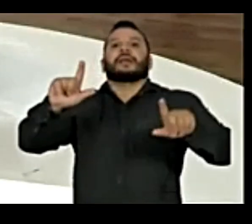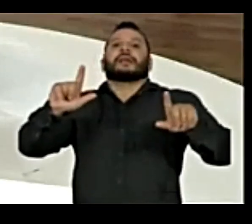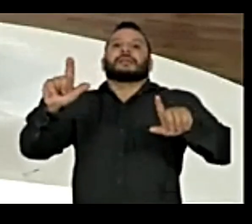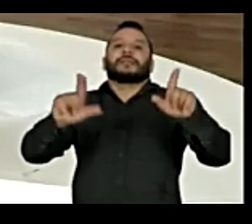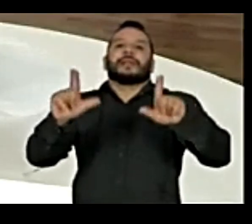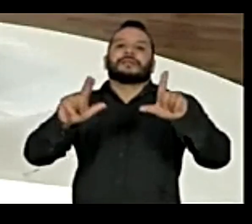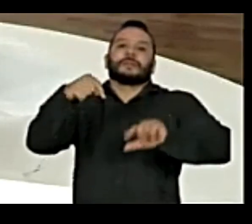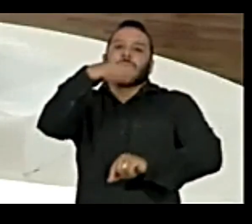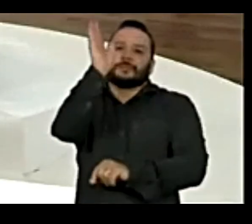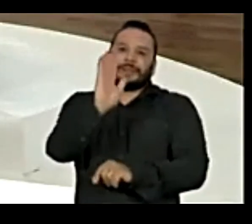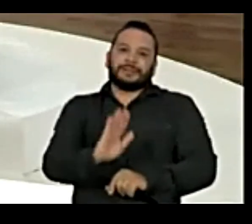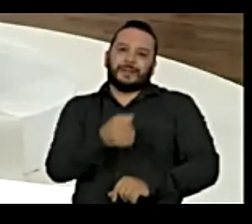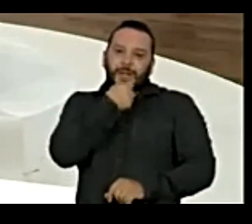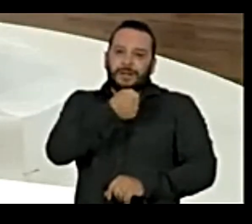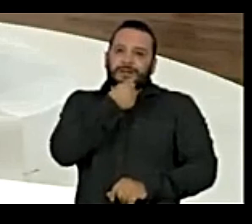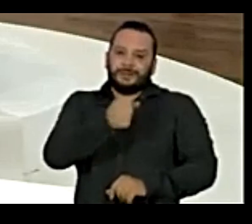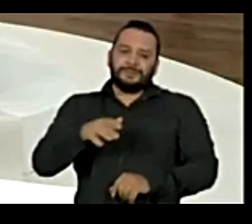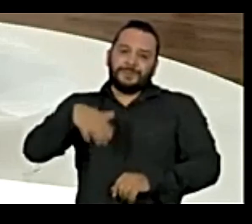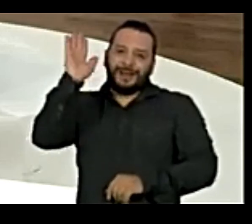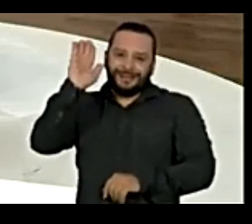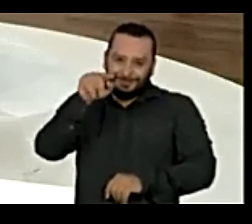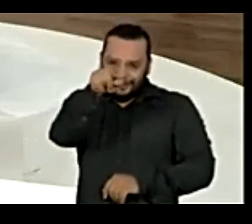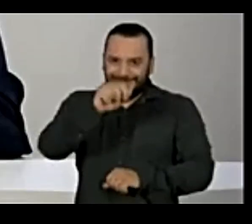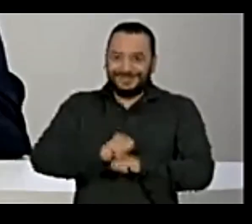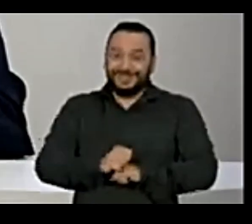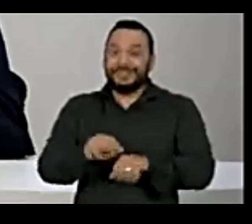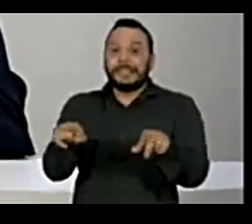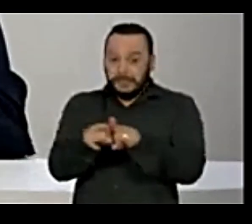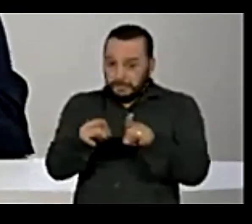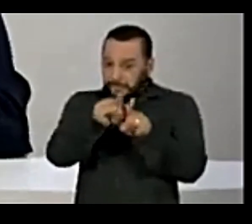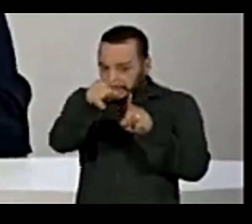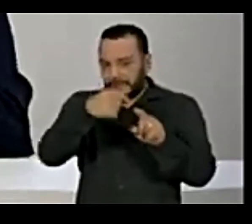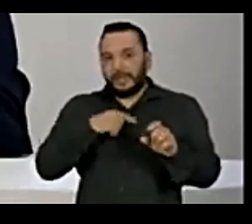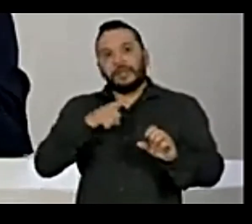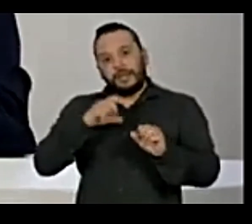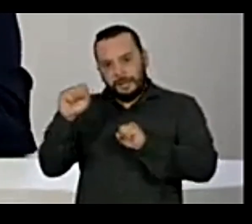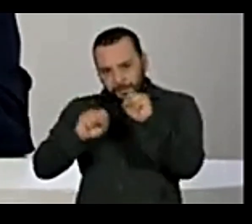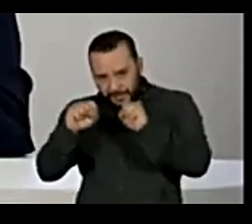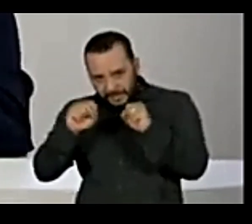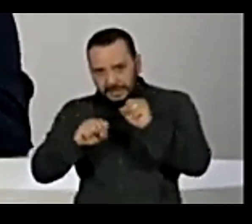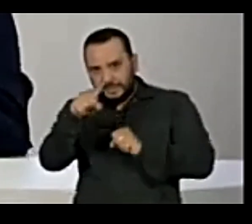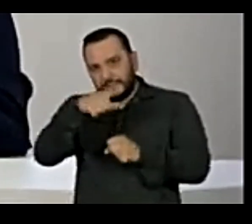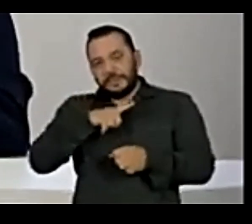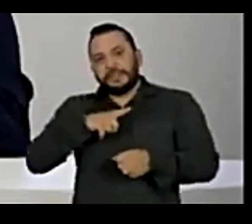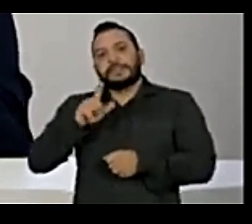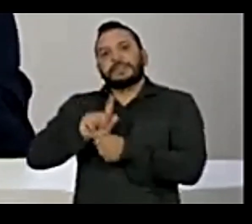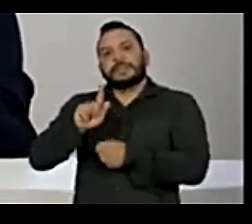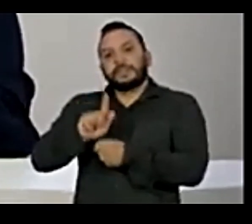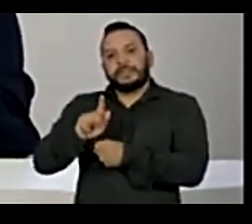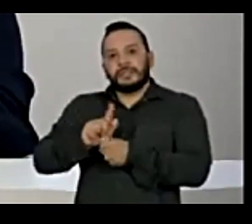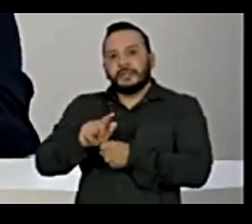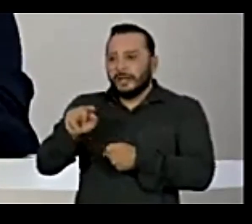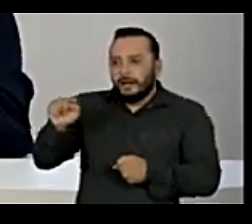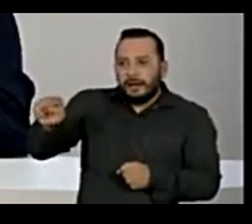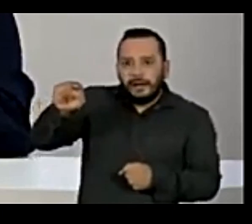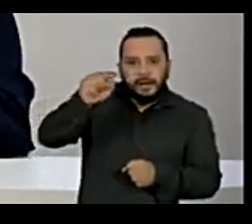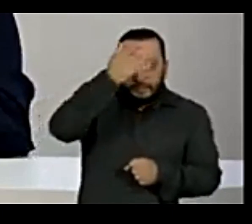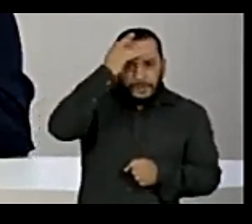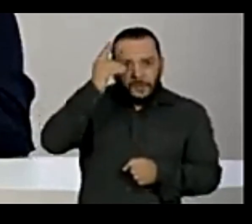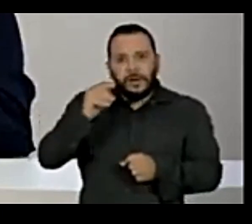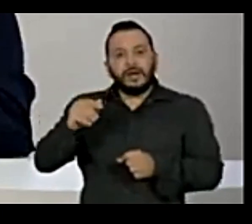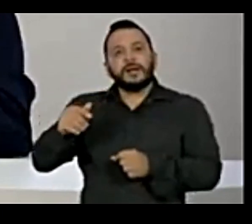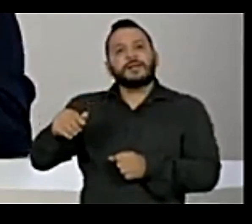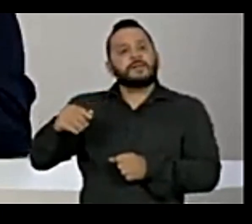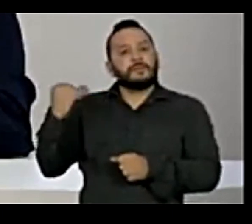brasileiros. E você também tem uma empresa onde você gerencia a carreira digital de pessoas importantes da comunicação,